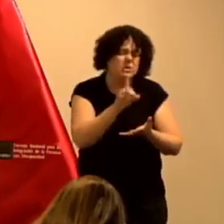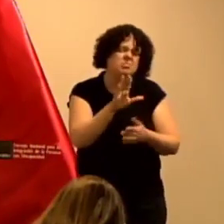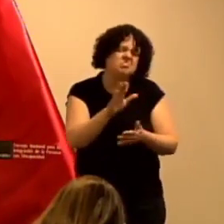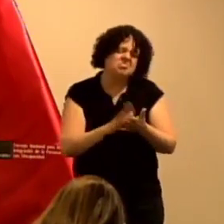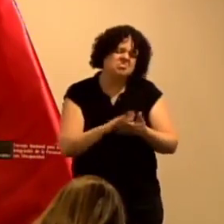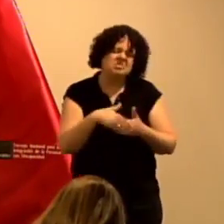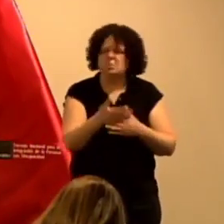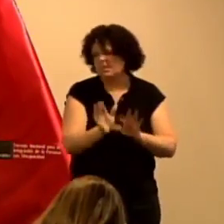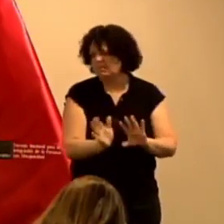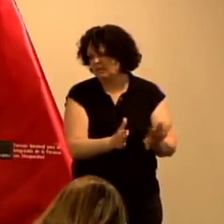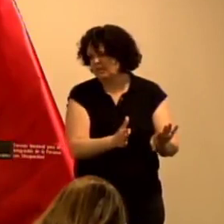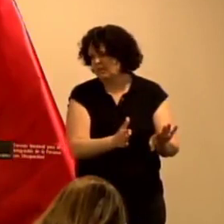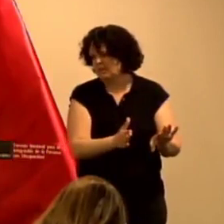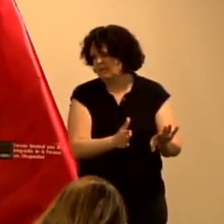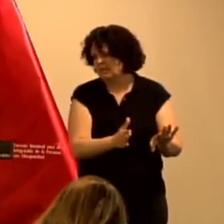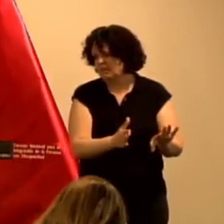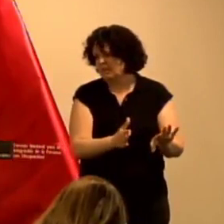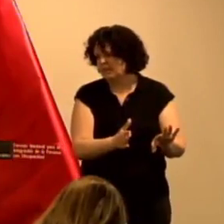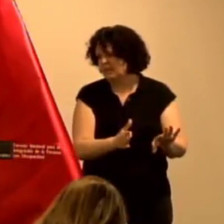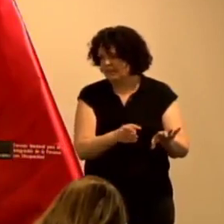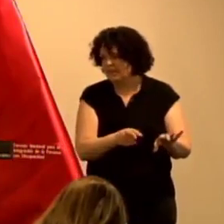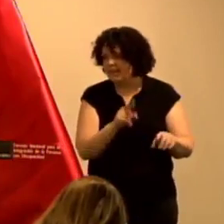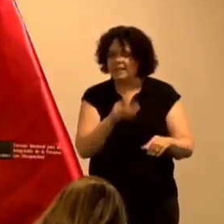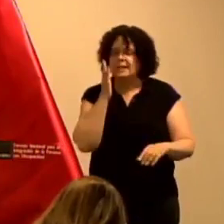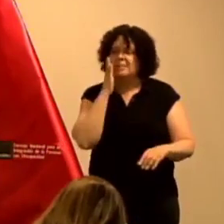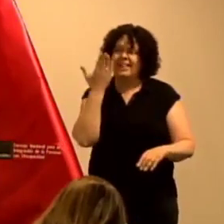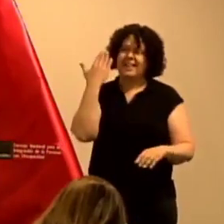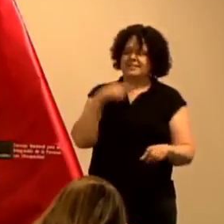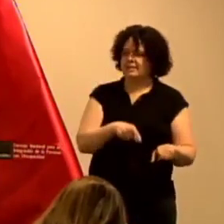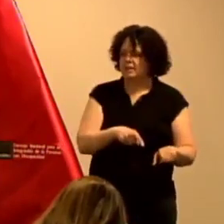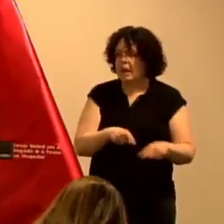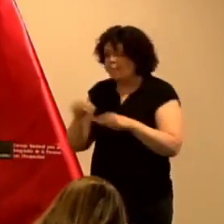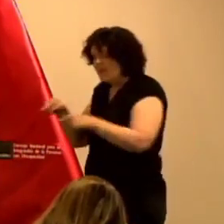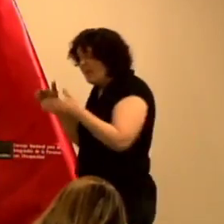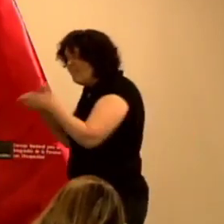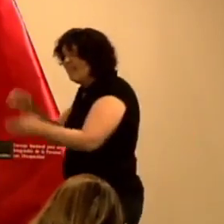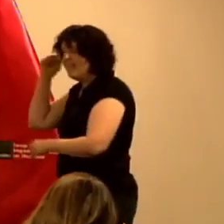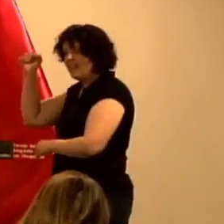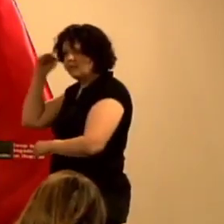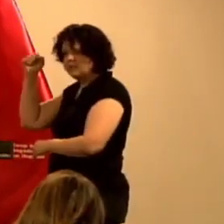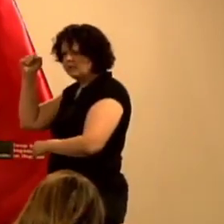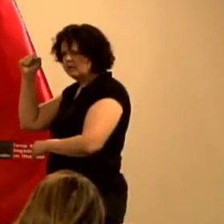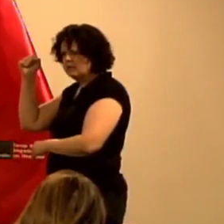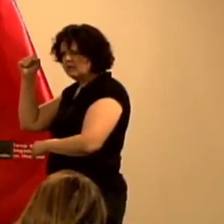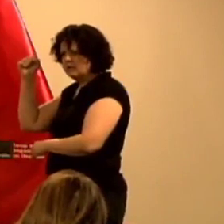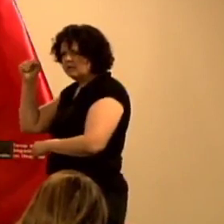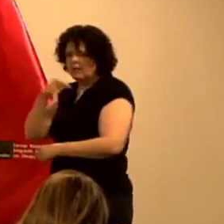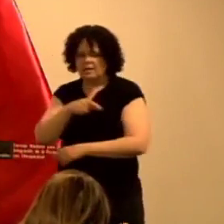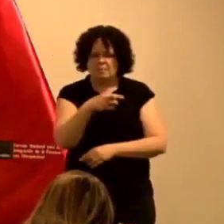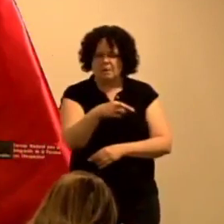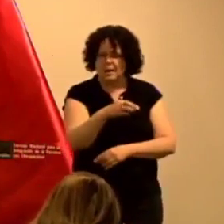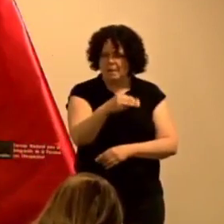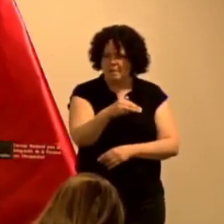en un segundo plano, ¿no? Eso lo dicen, inclusive decían las madres de antaño. En el enfoque de derecho, los padres también de antaño, por si acaso